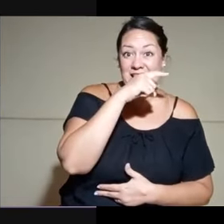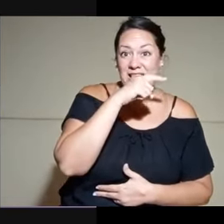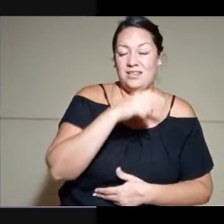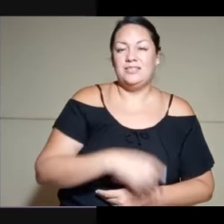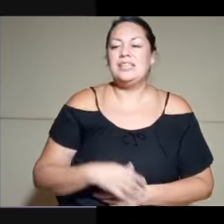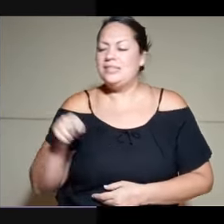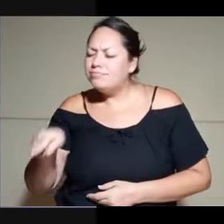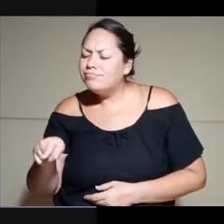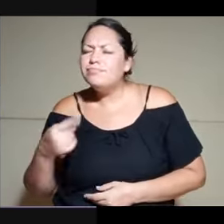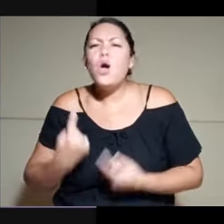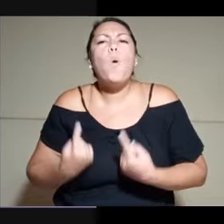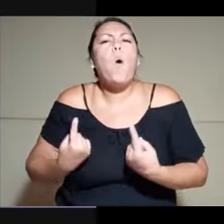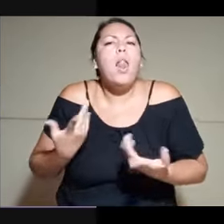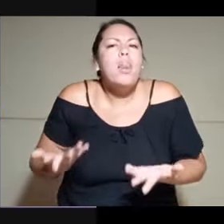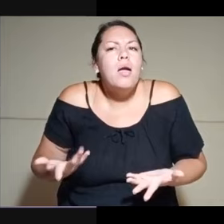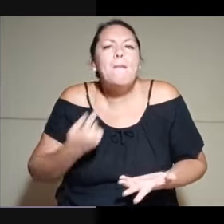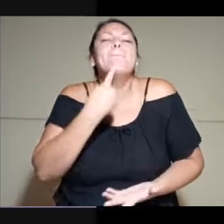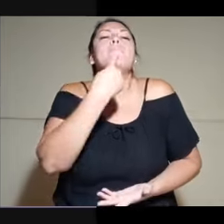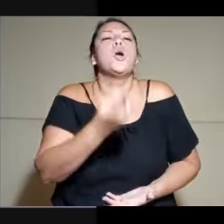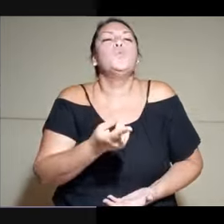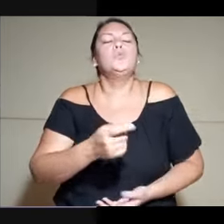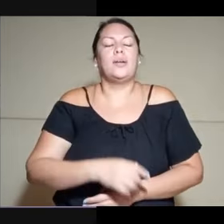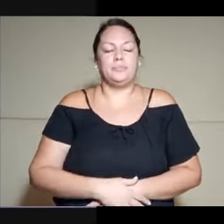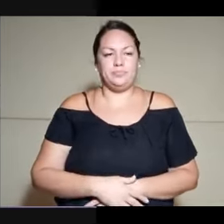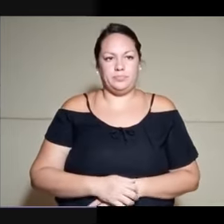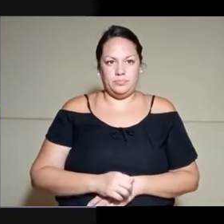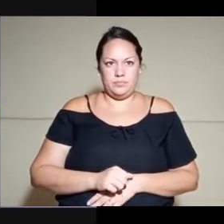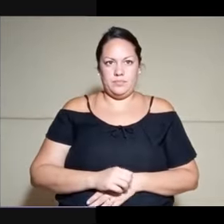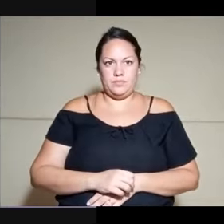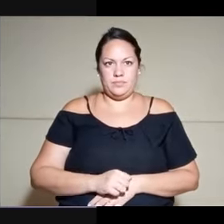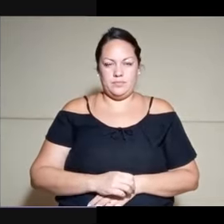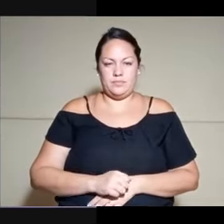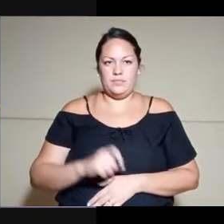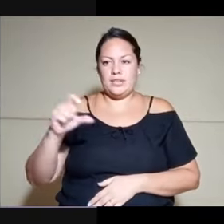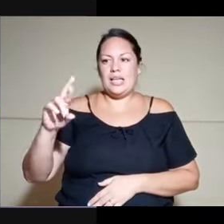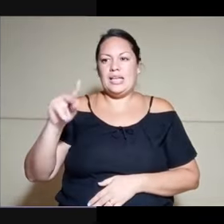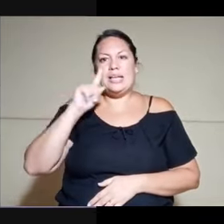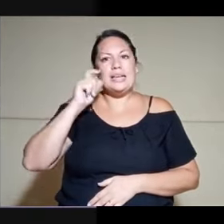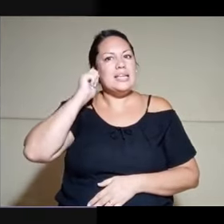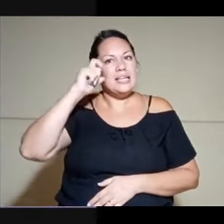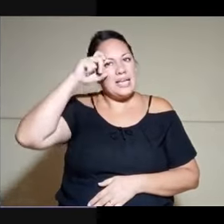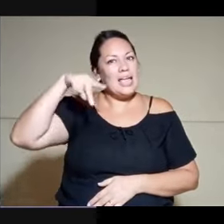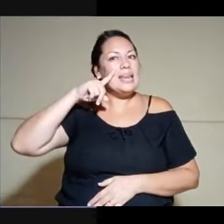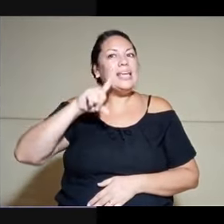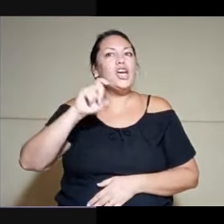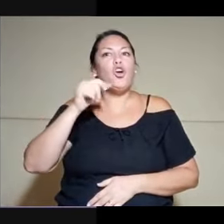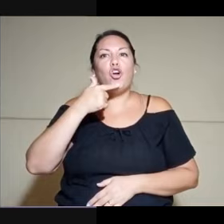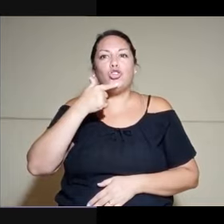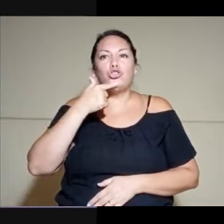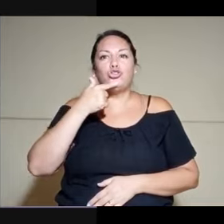Entonces la protuberancia nace en 3, el 5, el 6 y el 7. ¿Cuál es el par craneal 5?